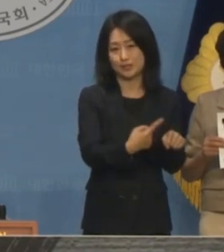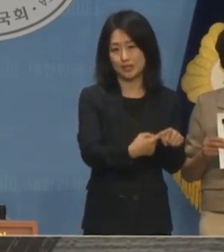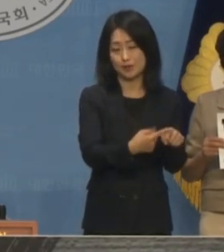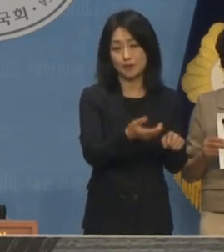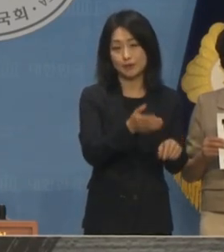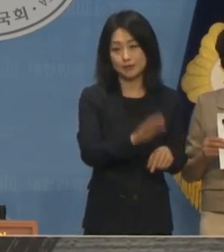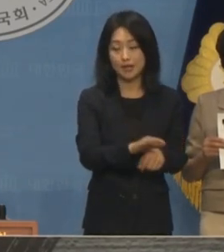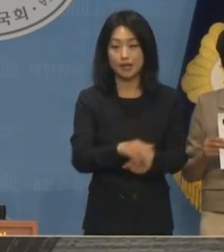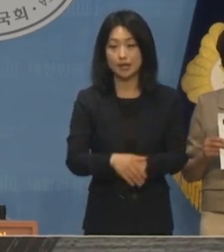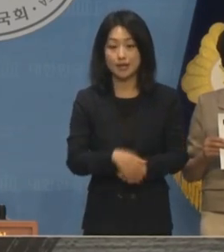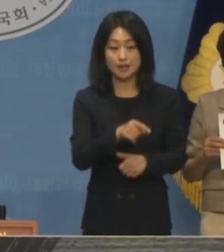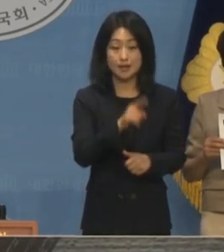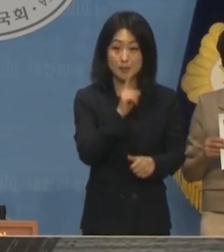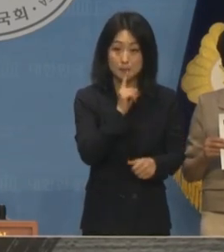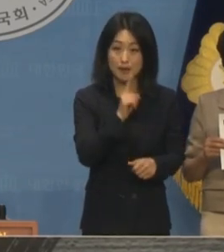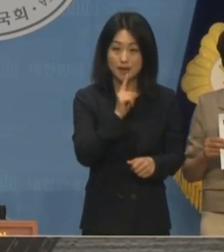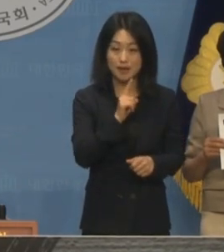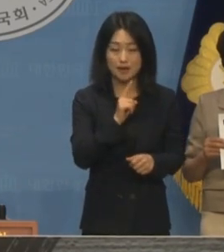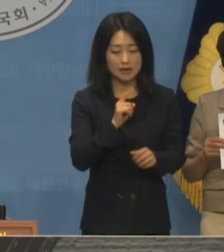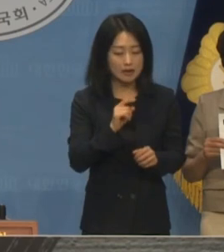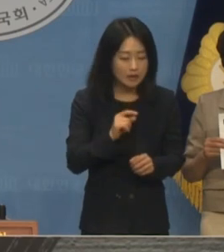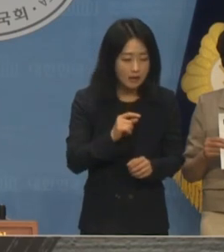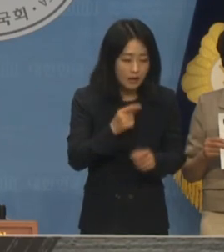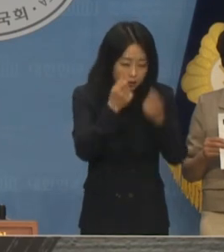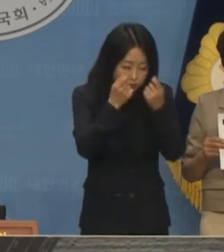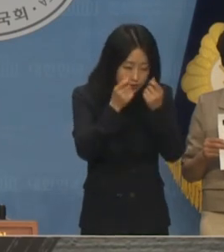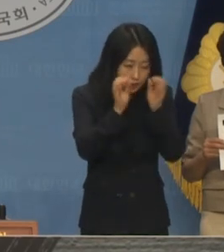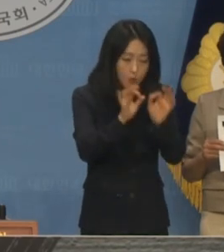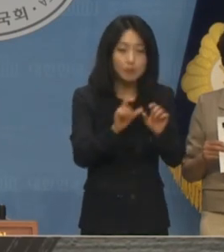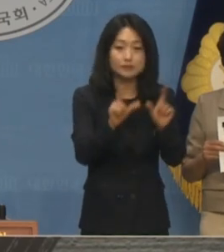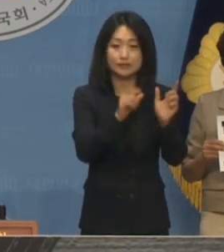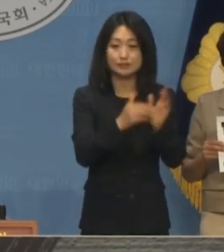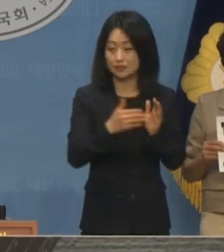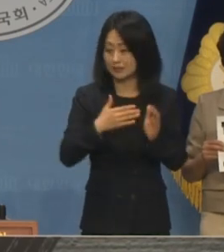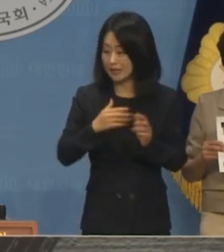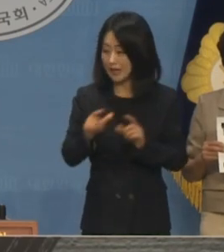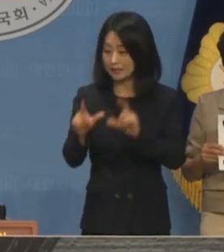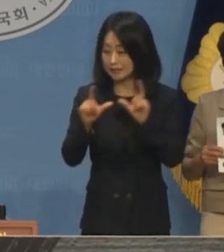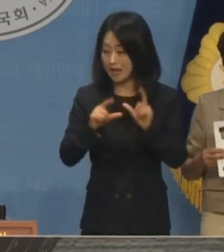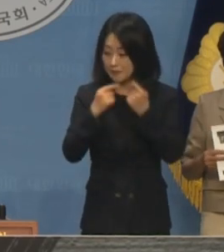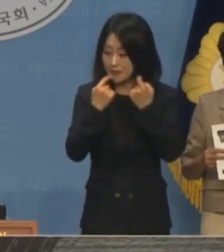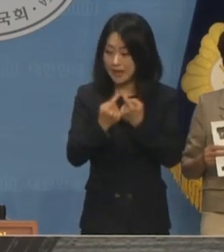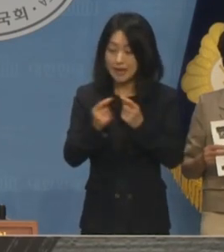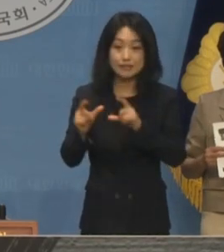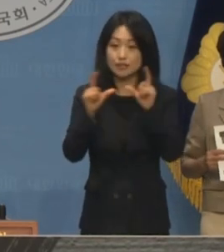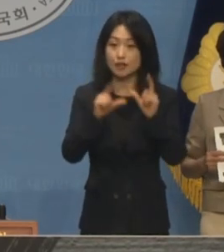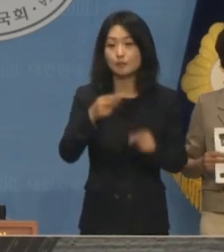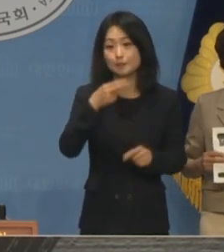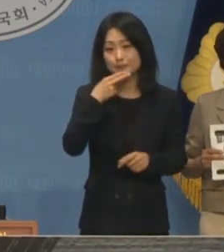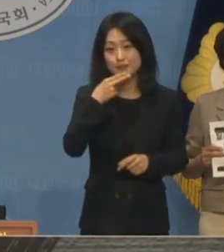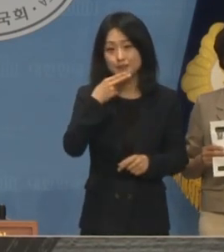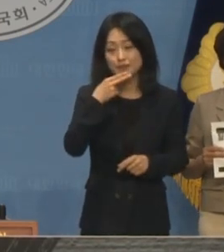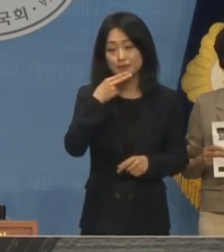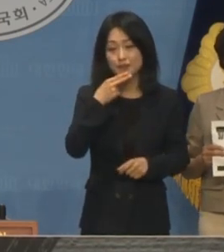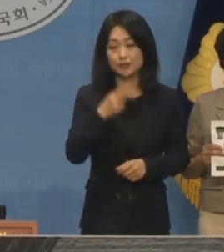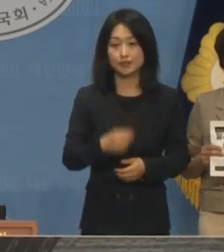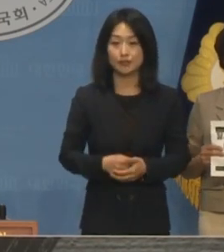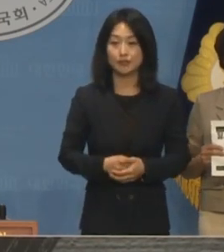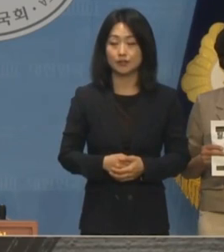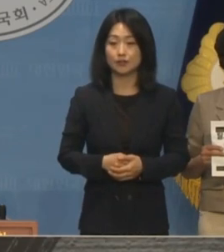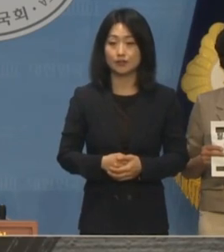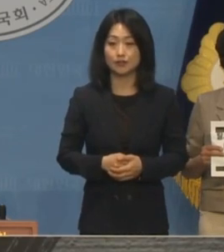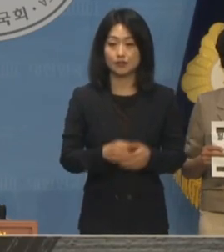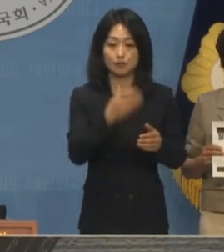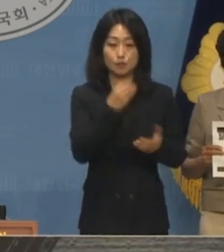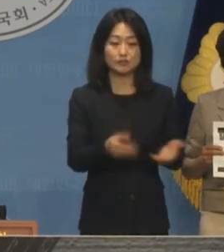하지 말라는 말을 많이 들으며 살아야 합니다. 내 삶이 개인적인 삶이 없습니다.